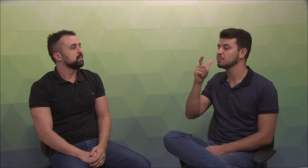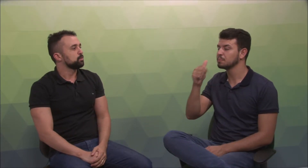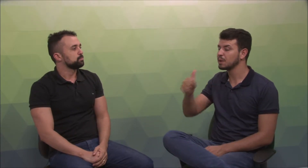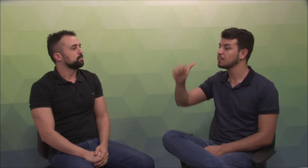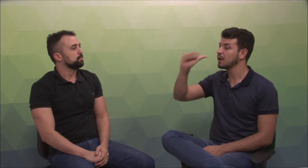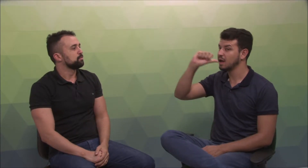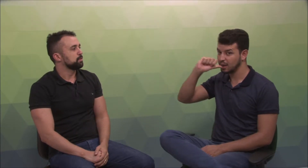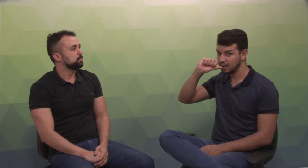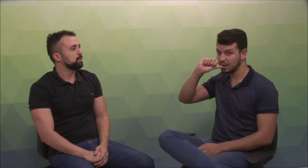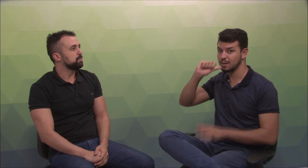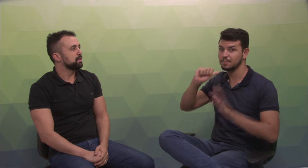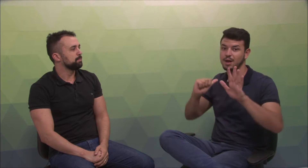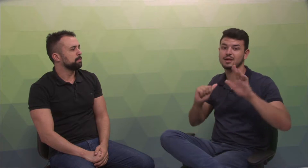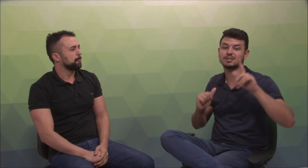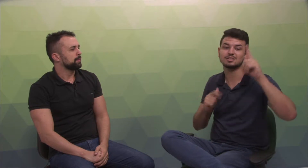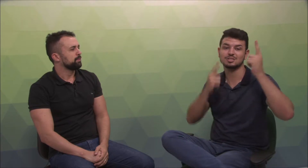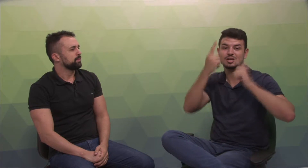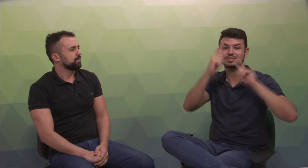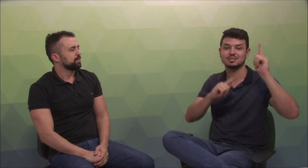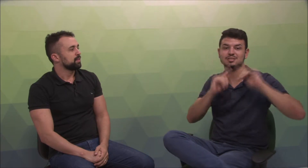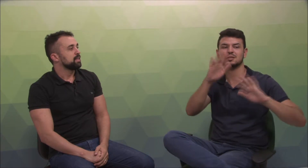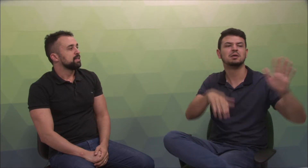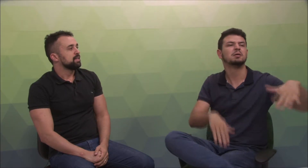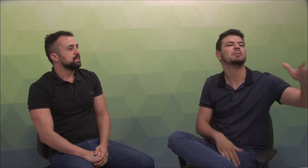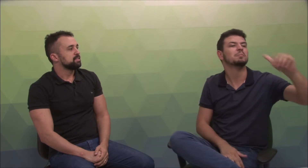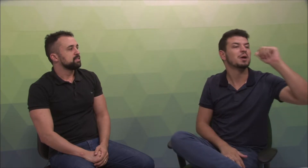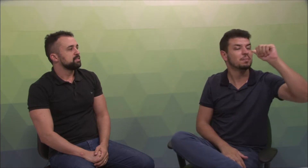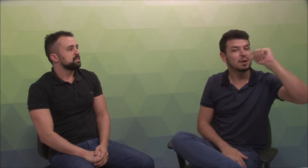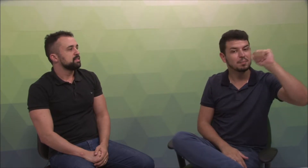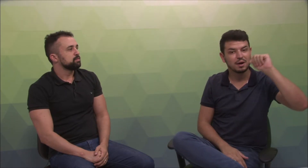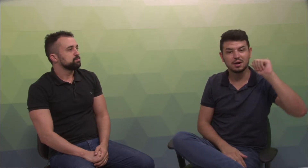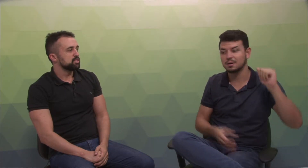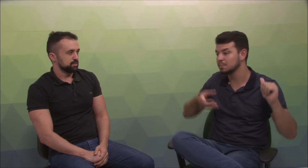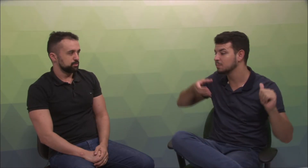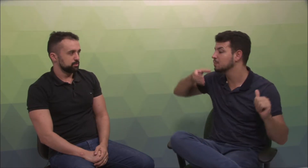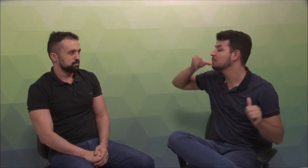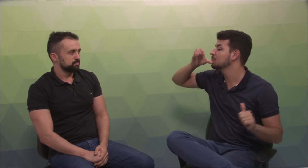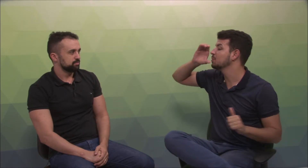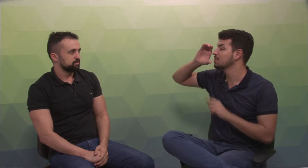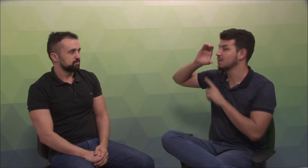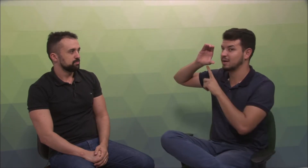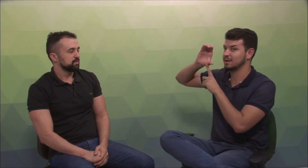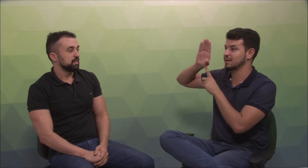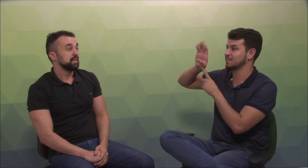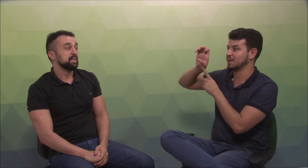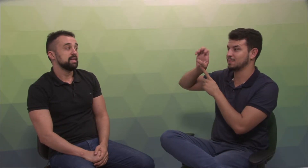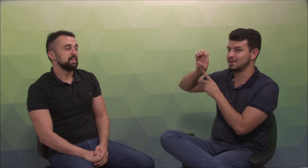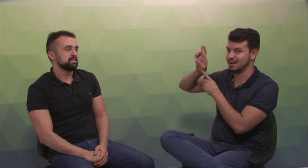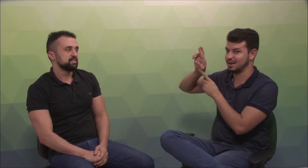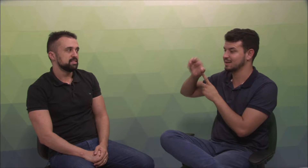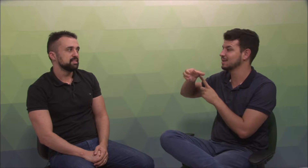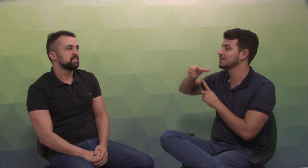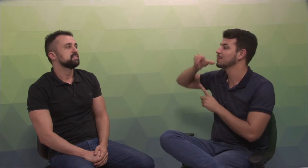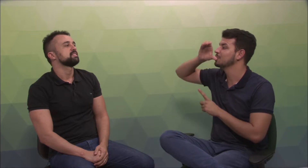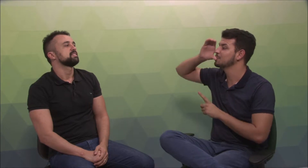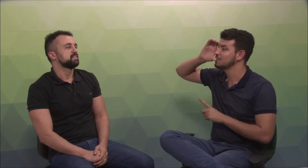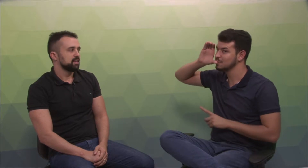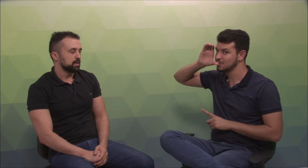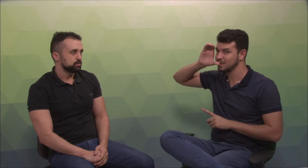Então, o verbo beber, esse aqui seria um gesto, né? Esse é o